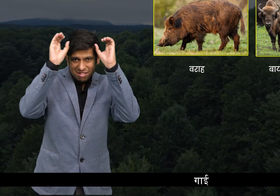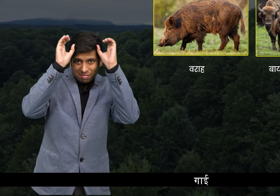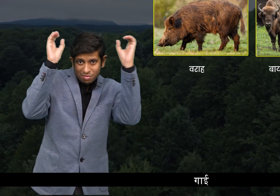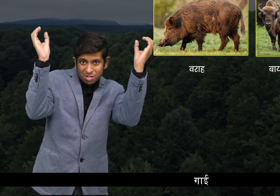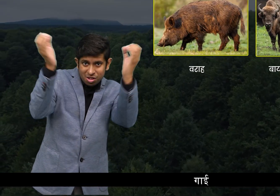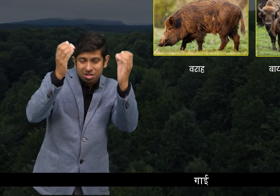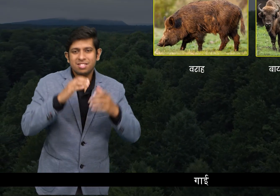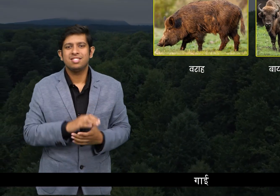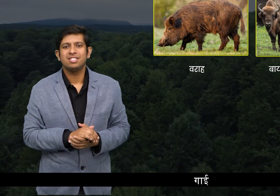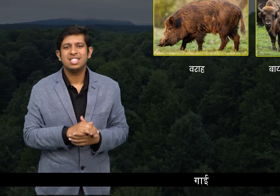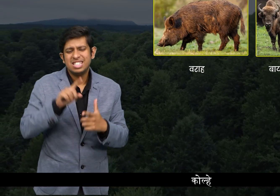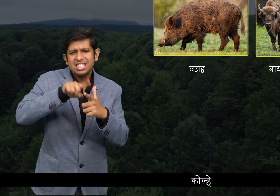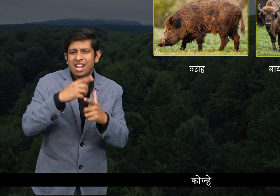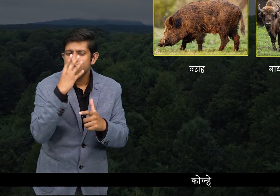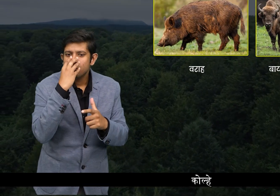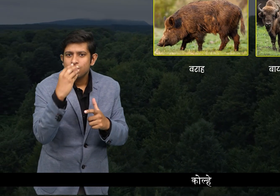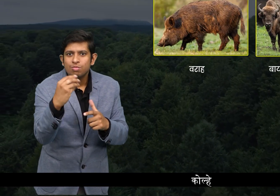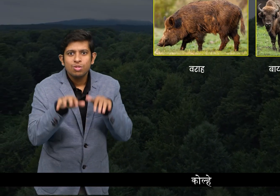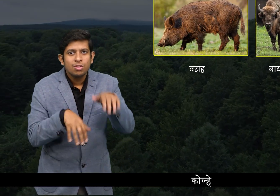गायी, कोल्हे,